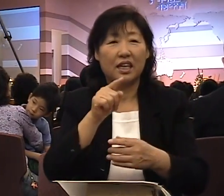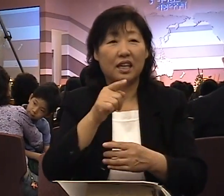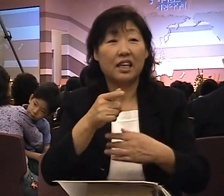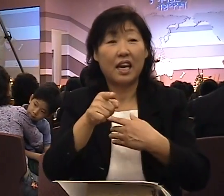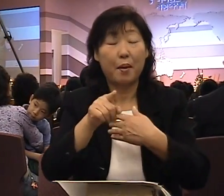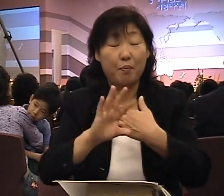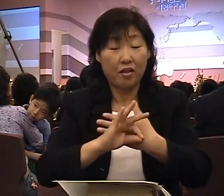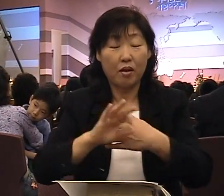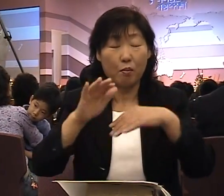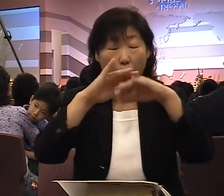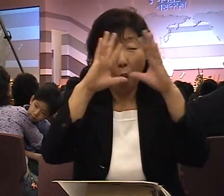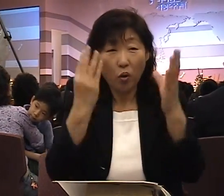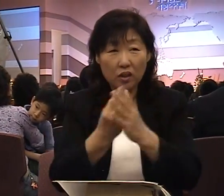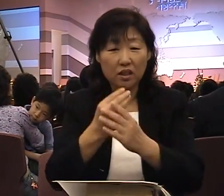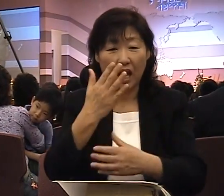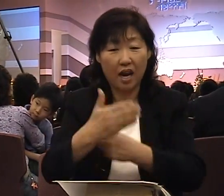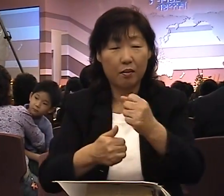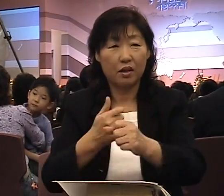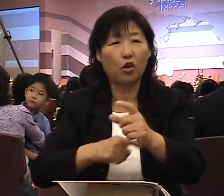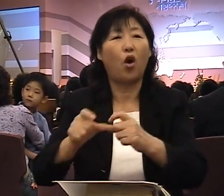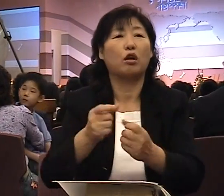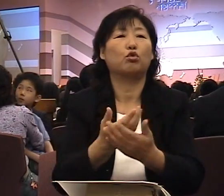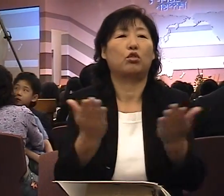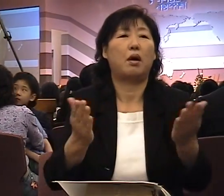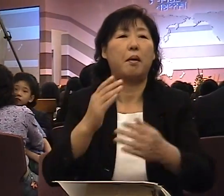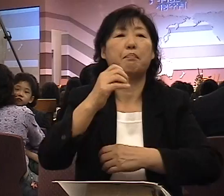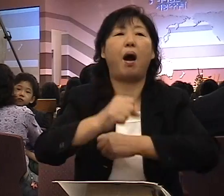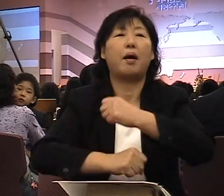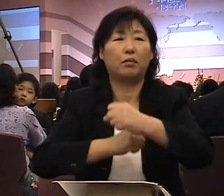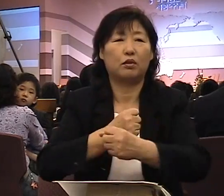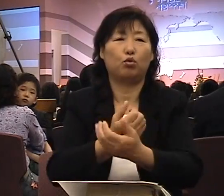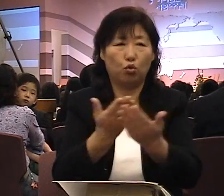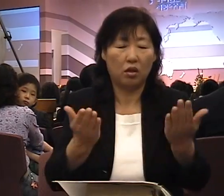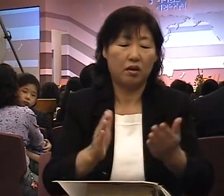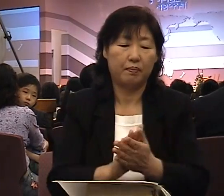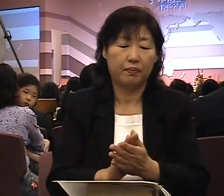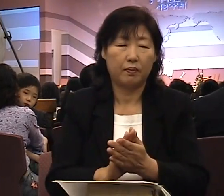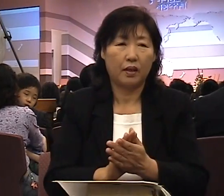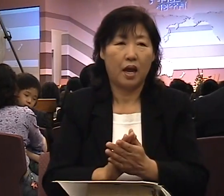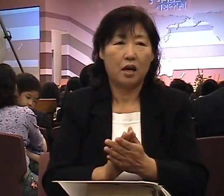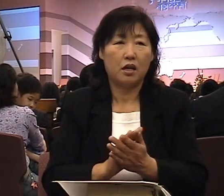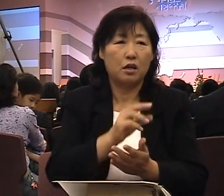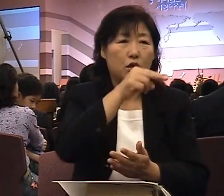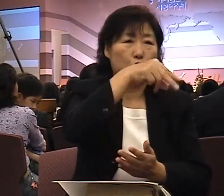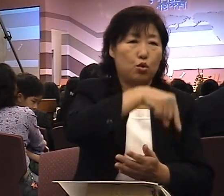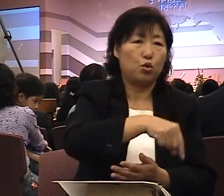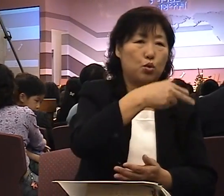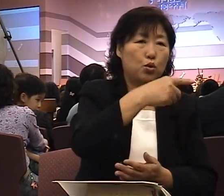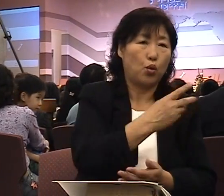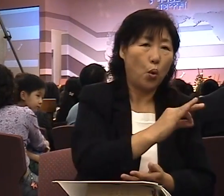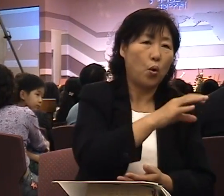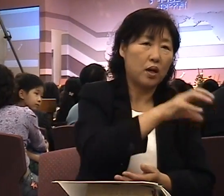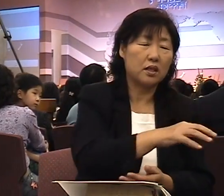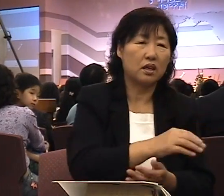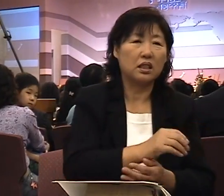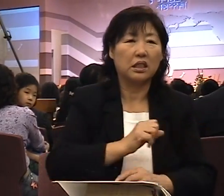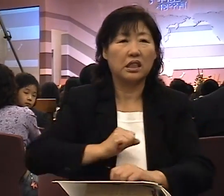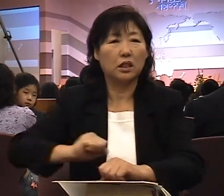통해 하나님께서 더 주시니 마음껏 주시니 수동에서 능동으로 건너뛰는